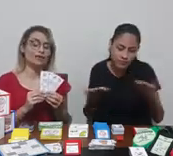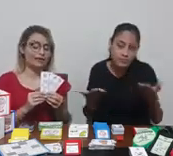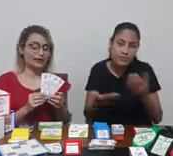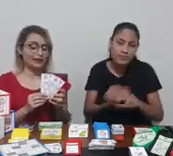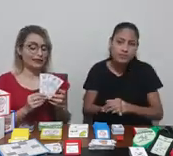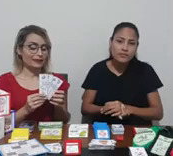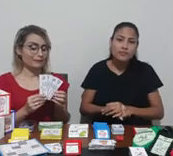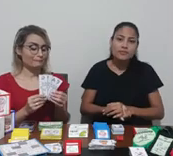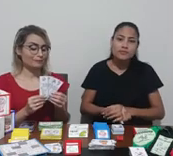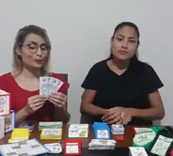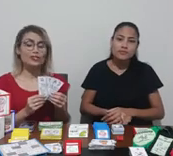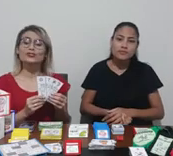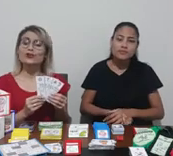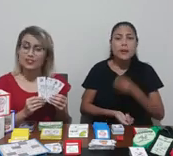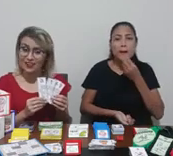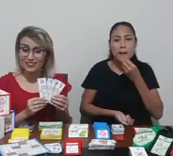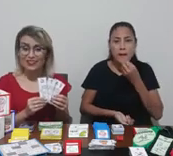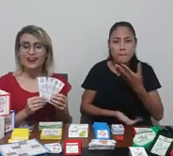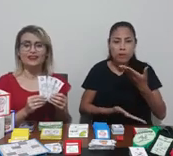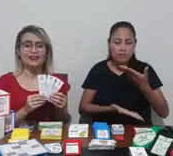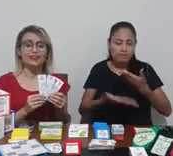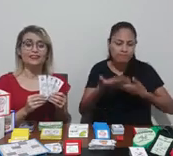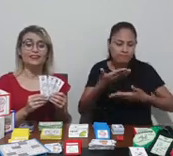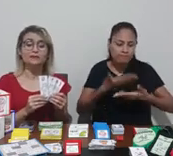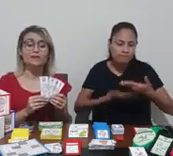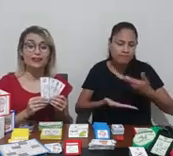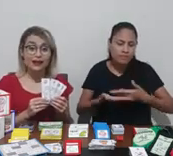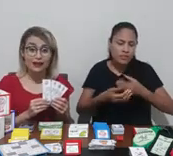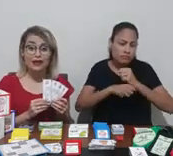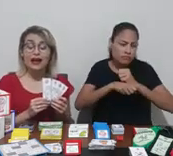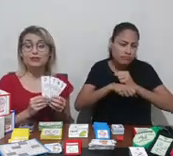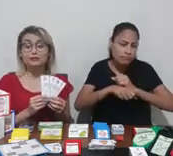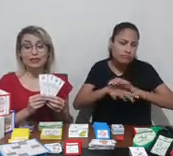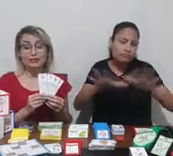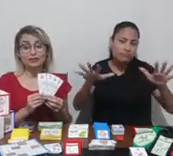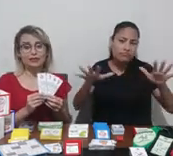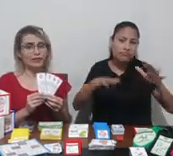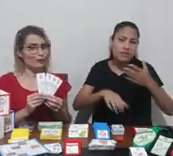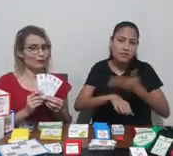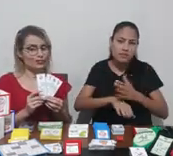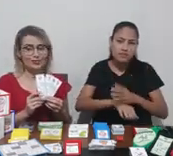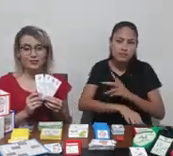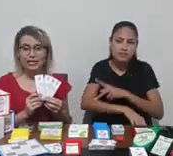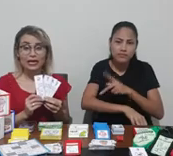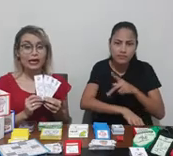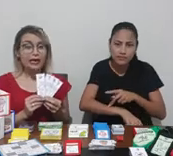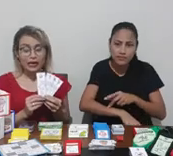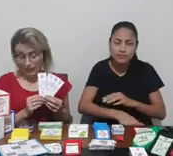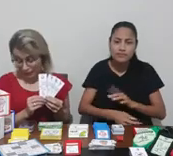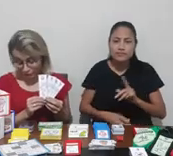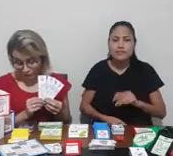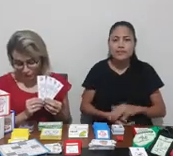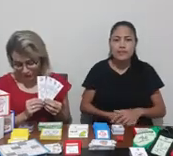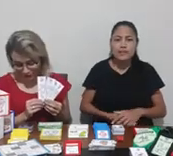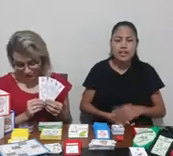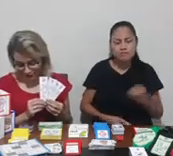bom poder socializar, né, disseminar as práticas pedagógicas. Isso